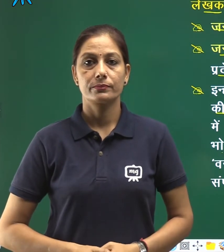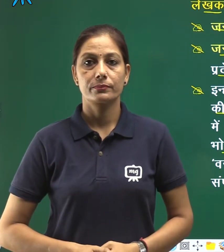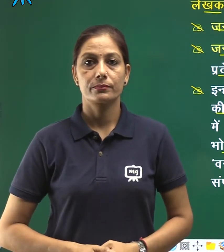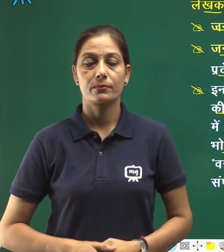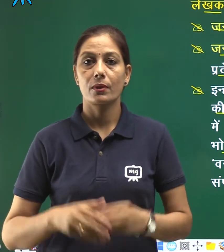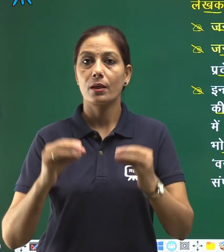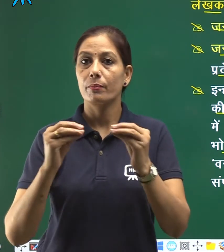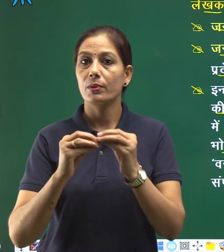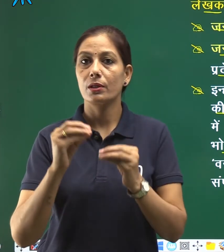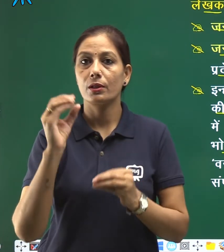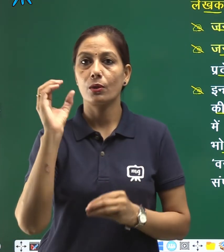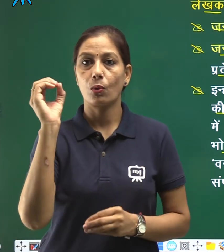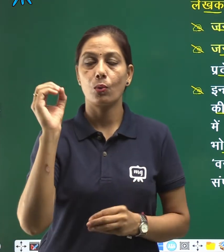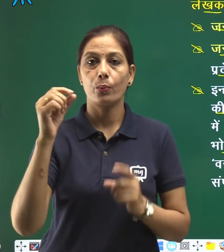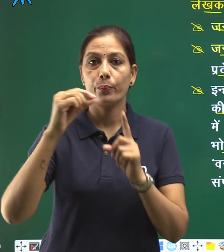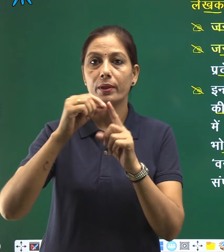भोपाल में रहते हैं।